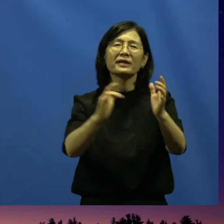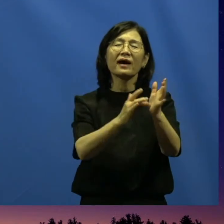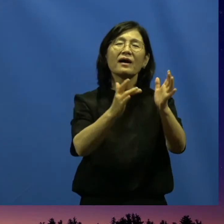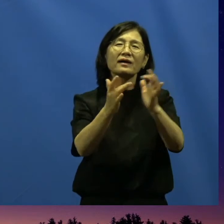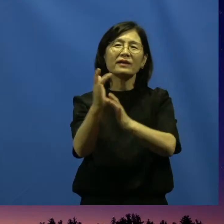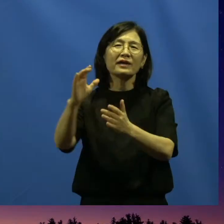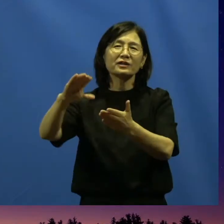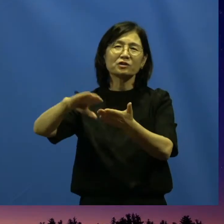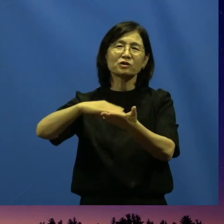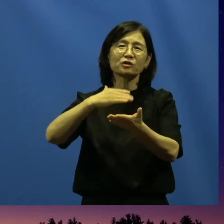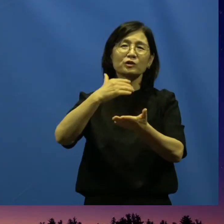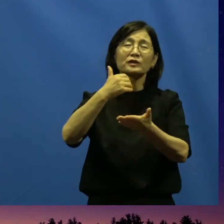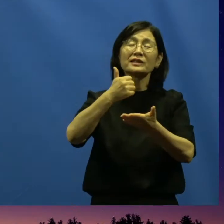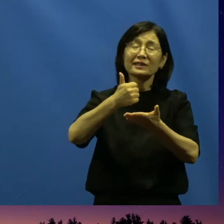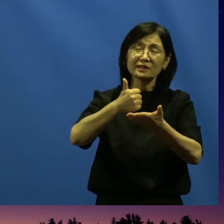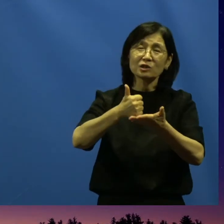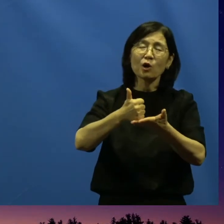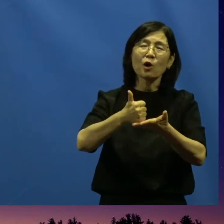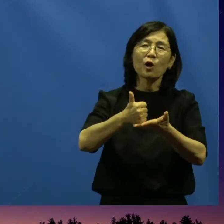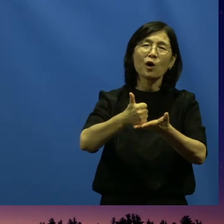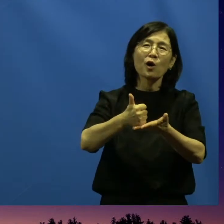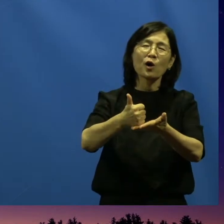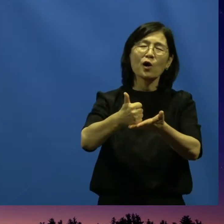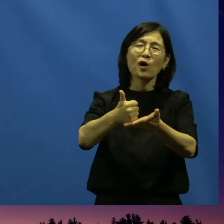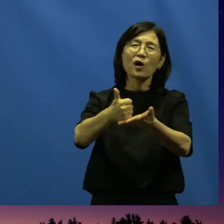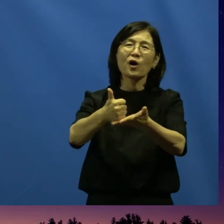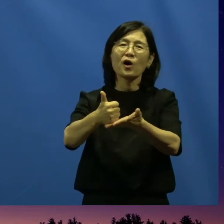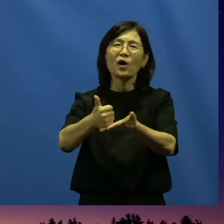선포합니다 예수 그리스도